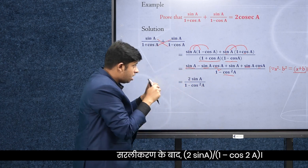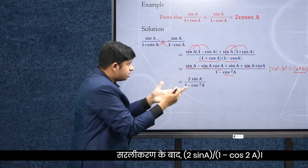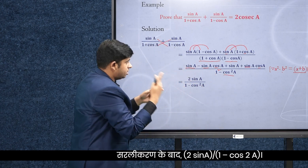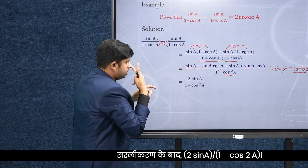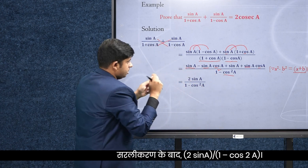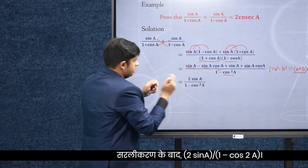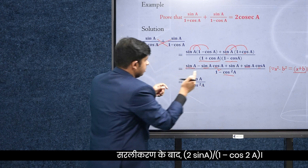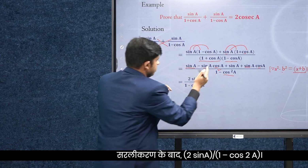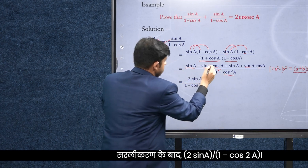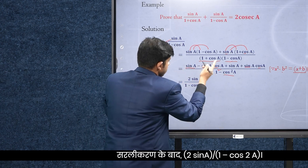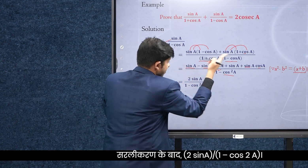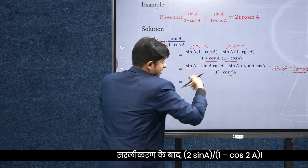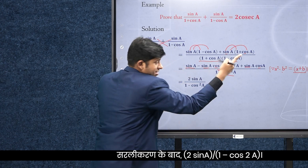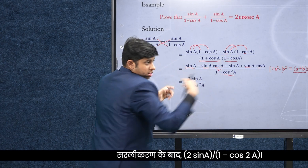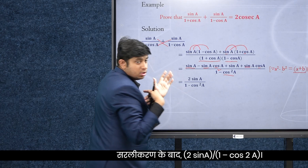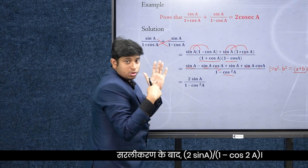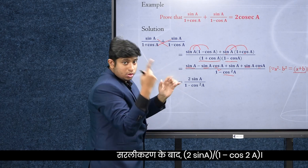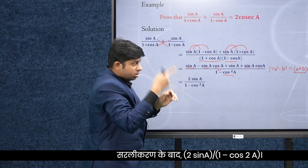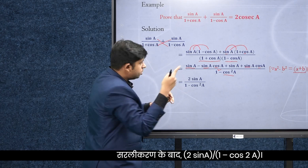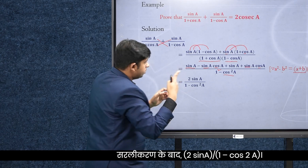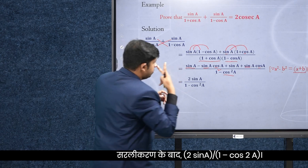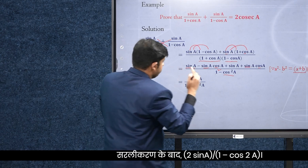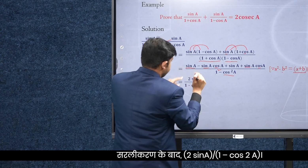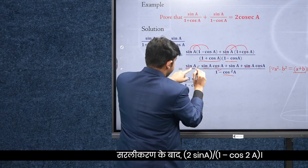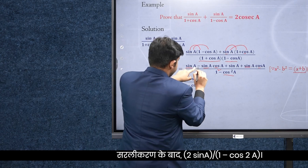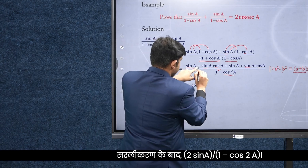सरलीकरण के बाद 2 सीना / 1 कस द्वारा डंडा।